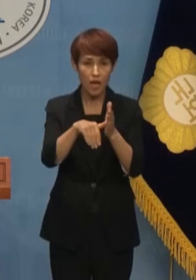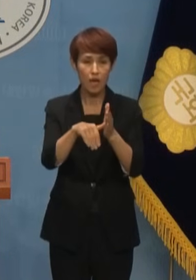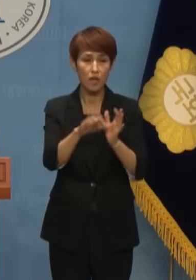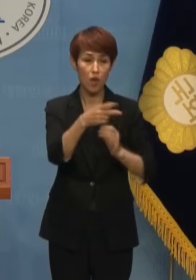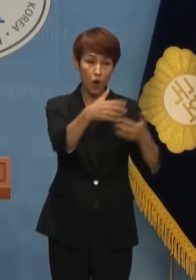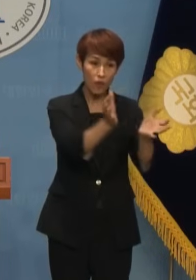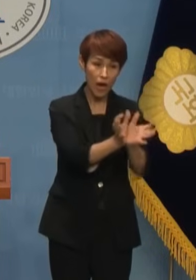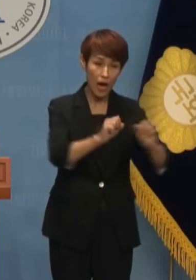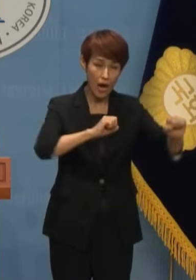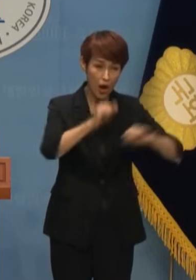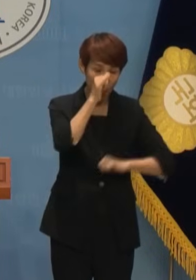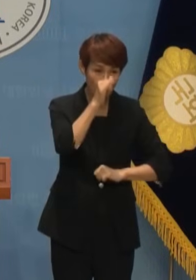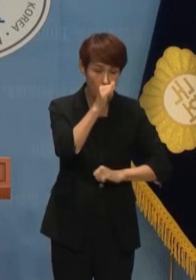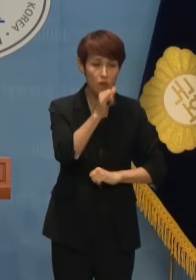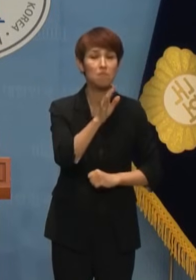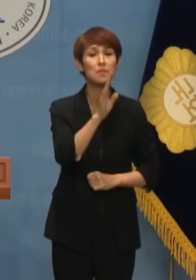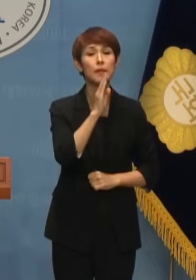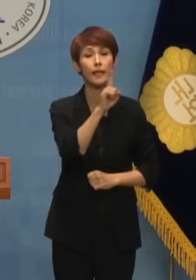합니다.